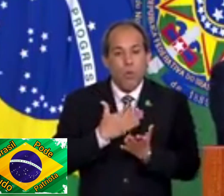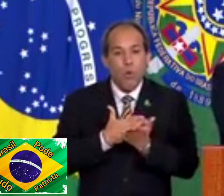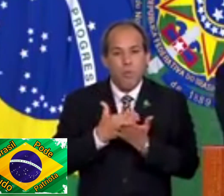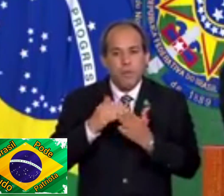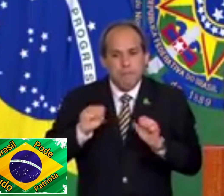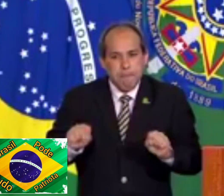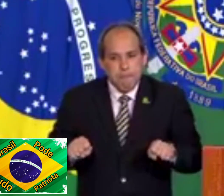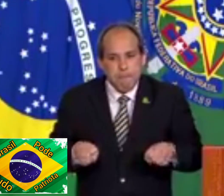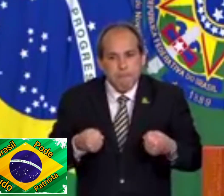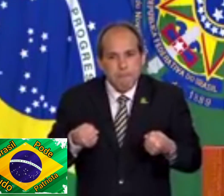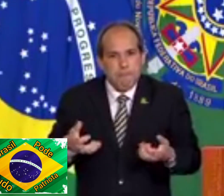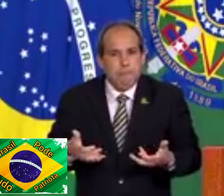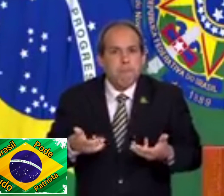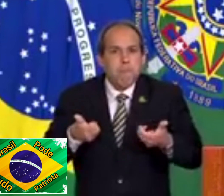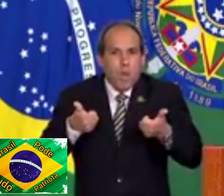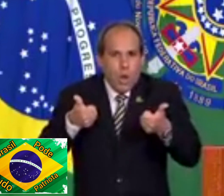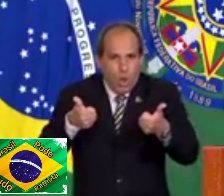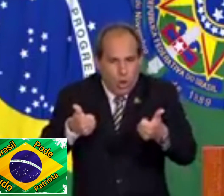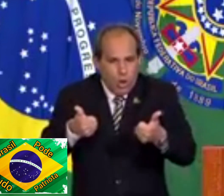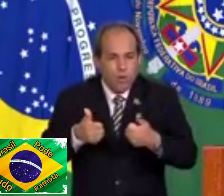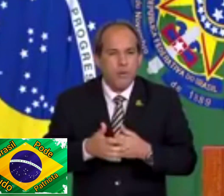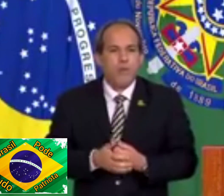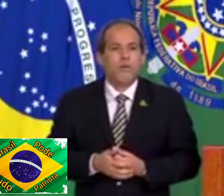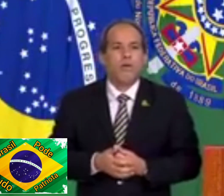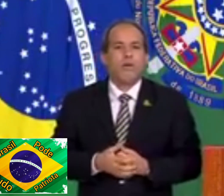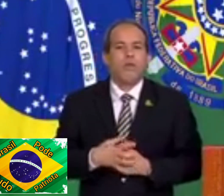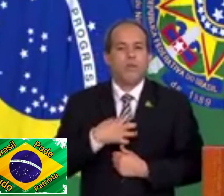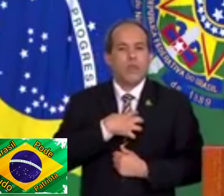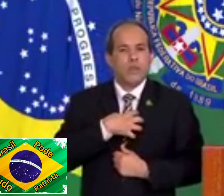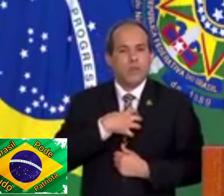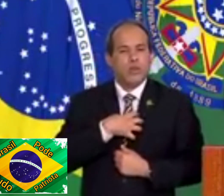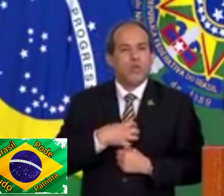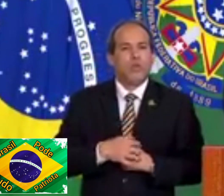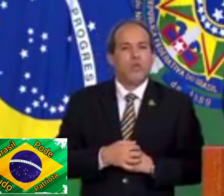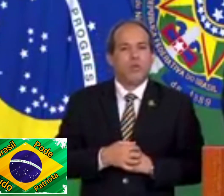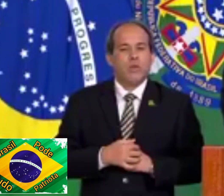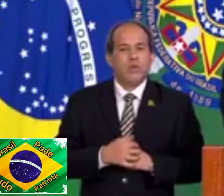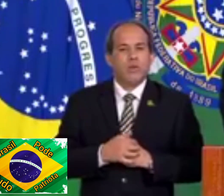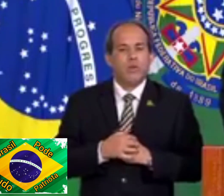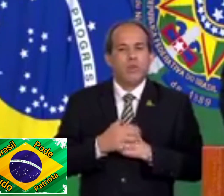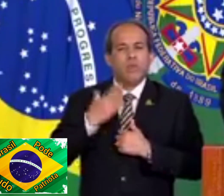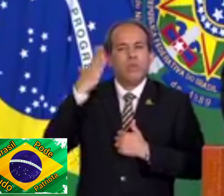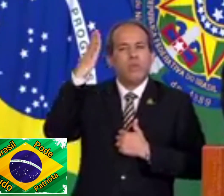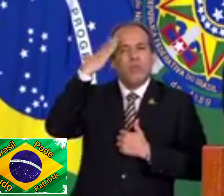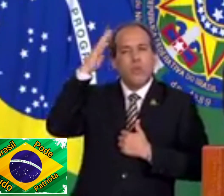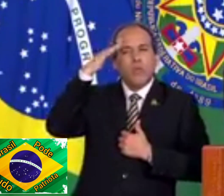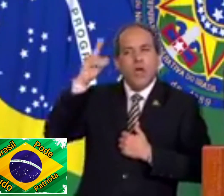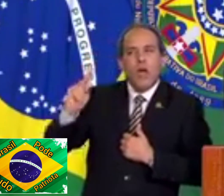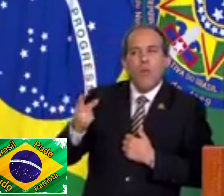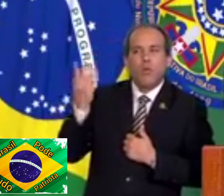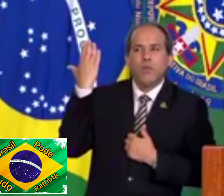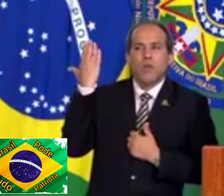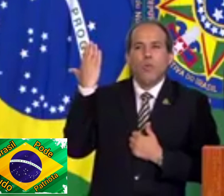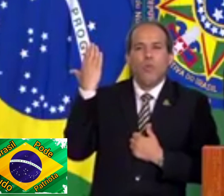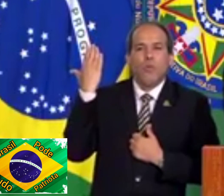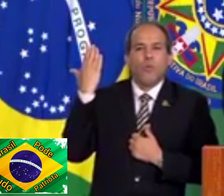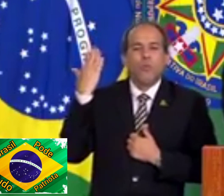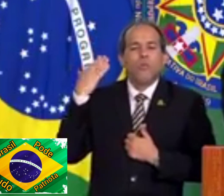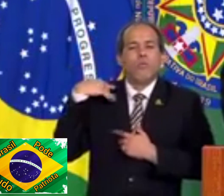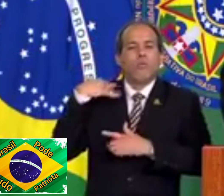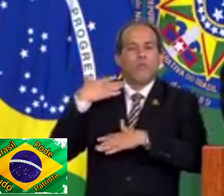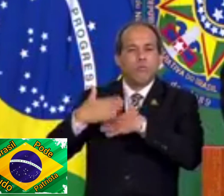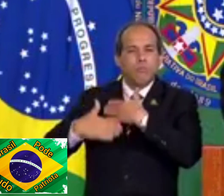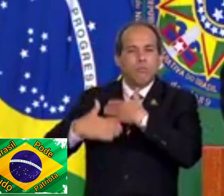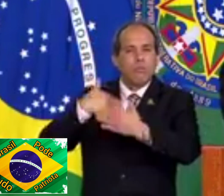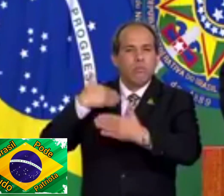recuperar, começando a ter noção do que estava acontecendo, e